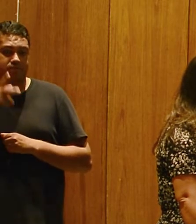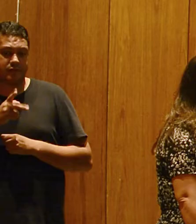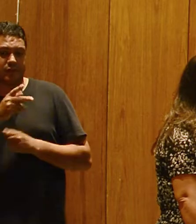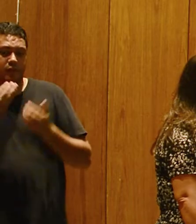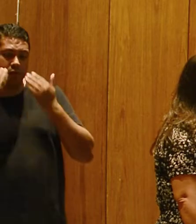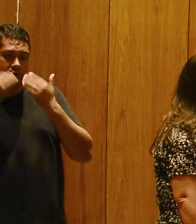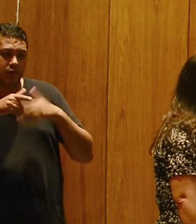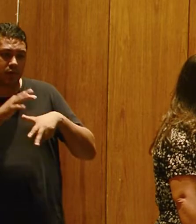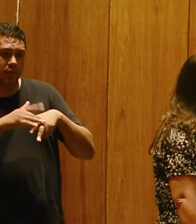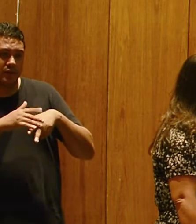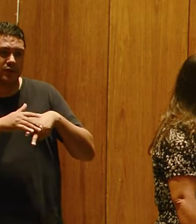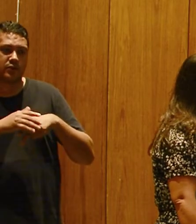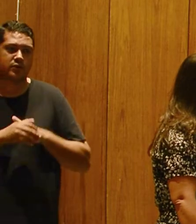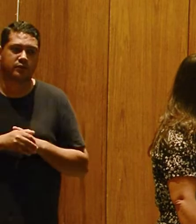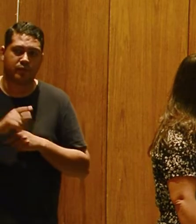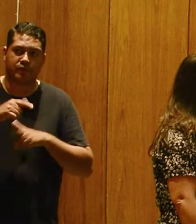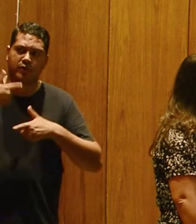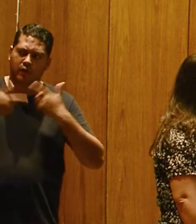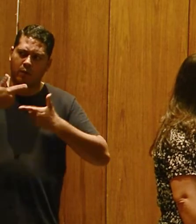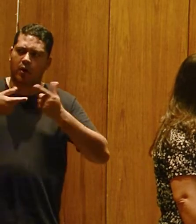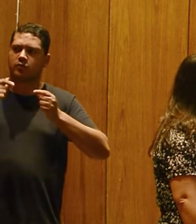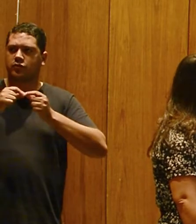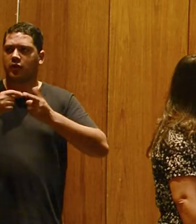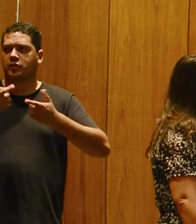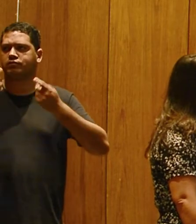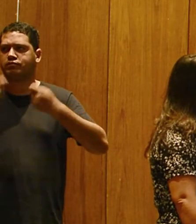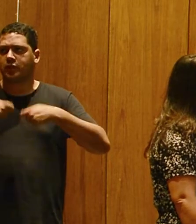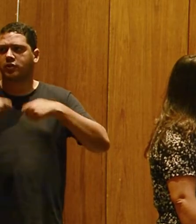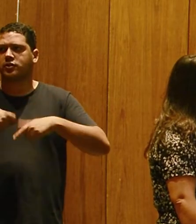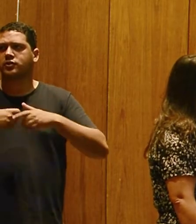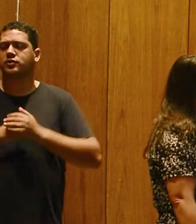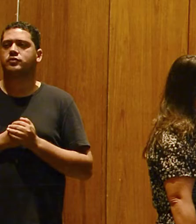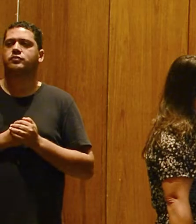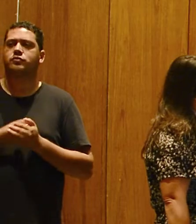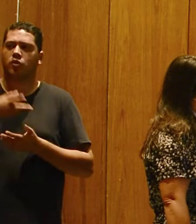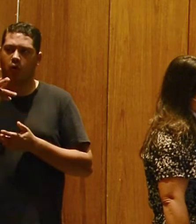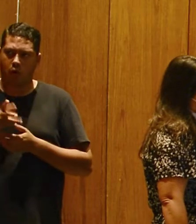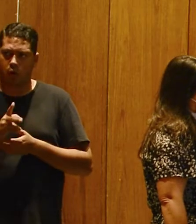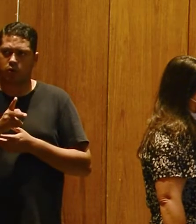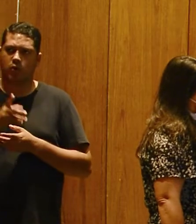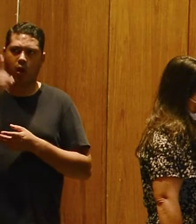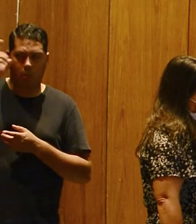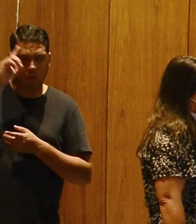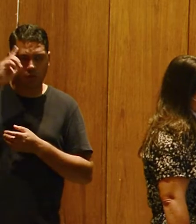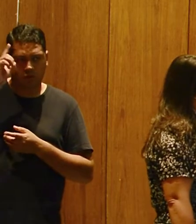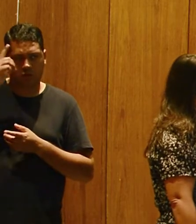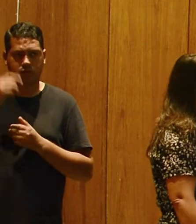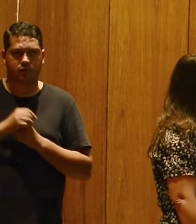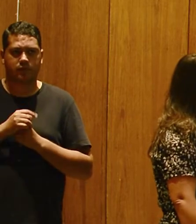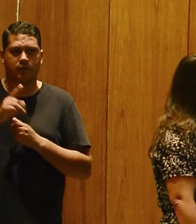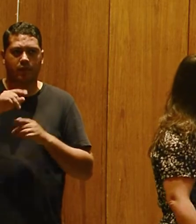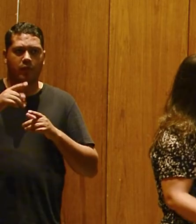para o paciente que esse trabalho que ele faz precisa ser continuado no dia a dia, nas